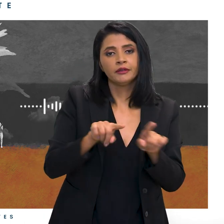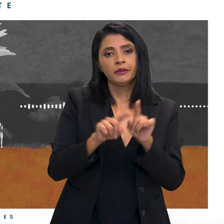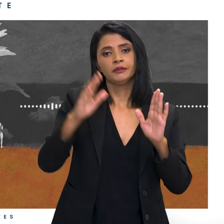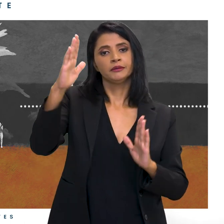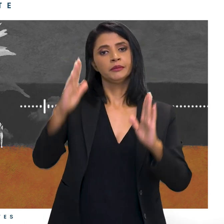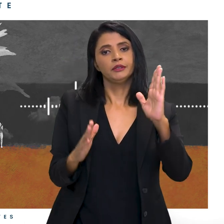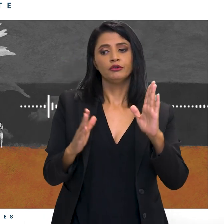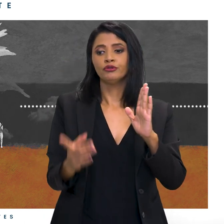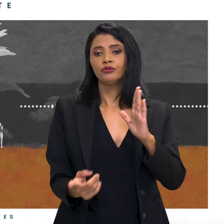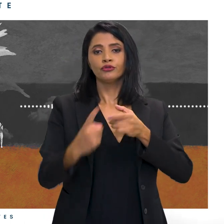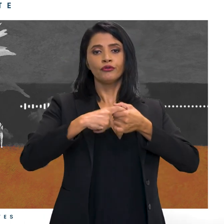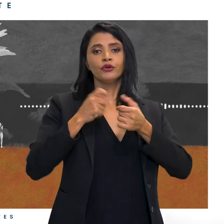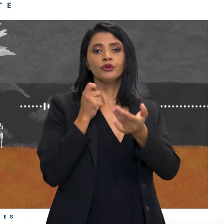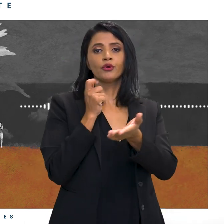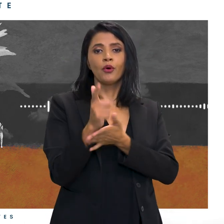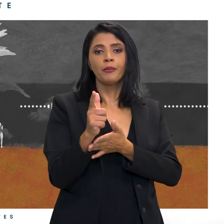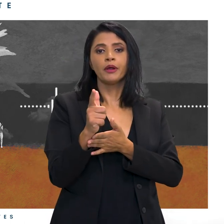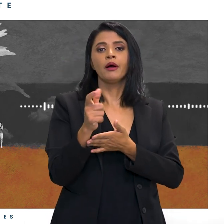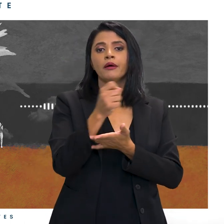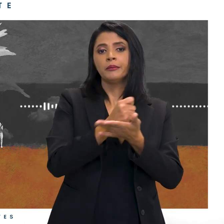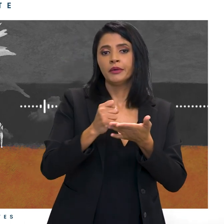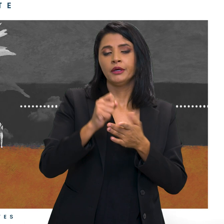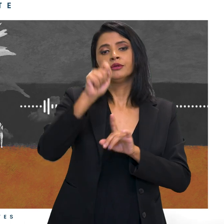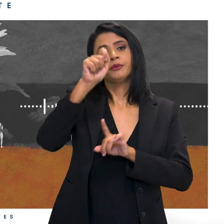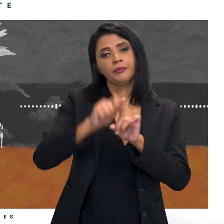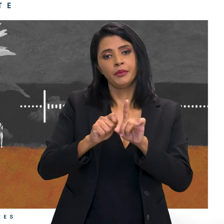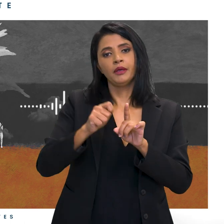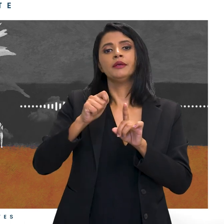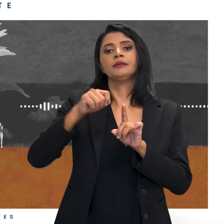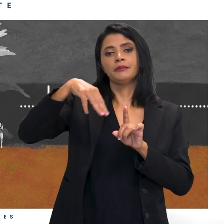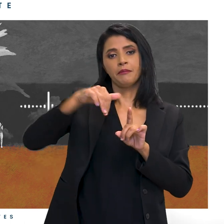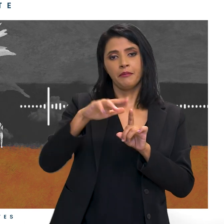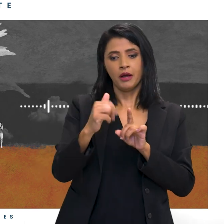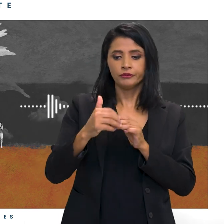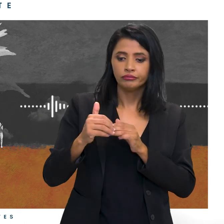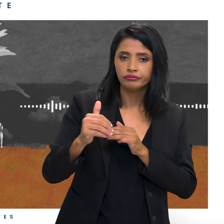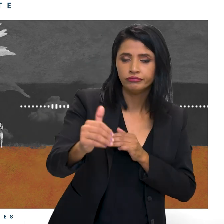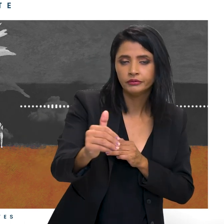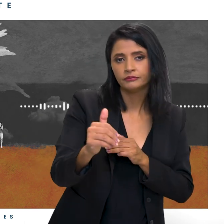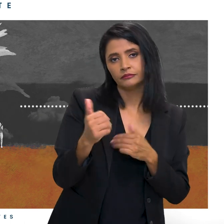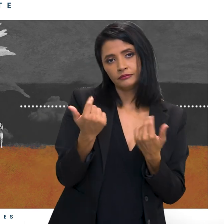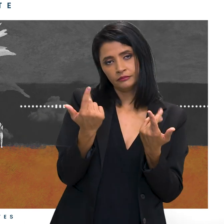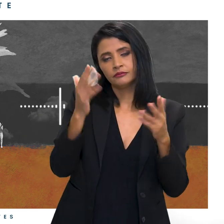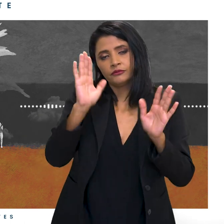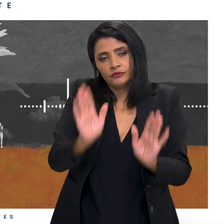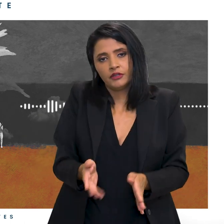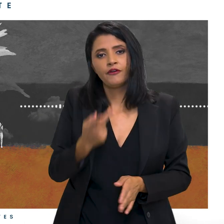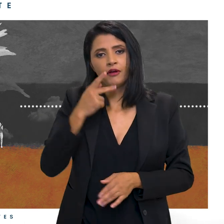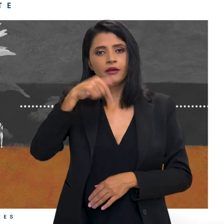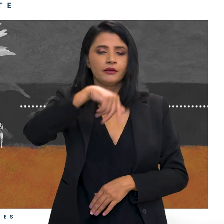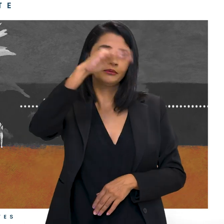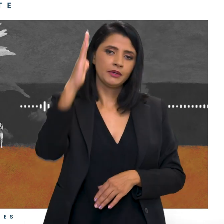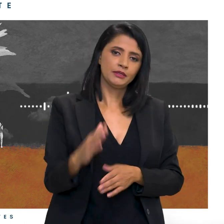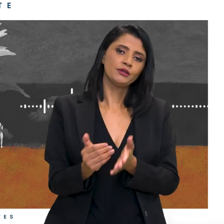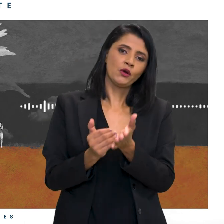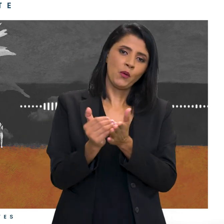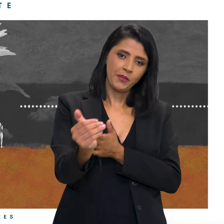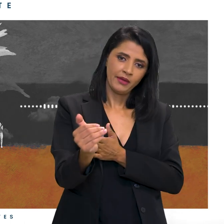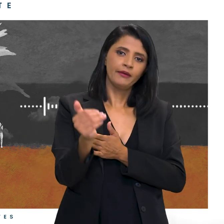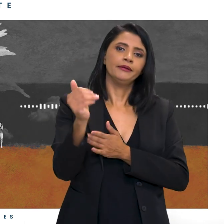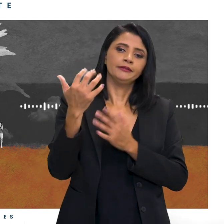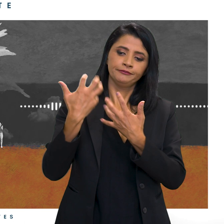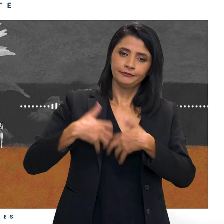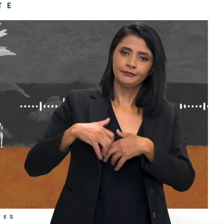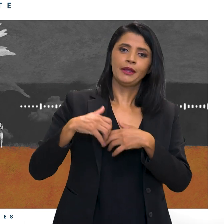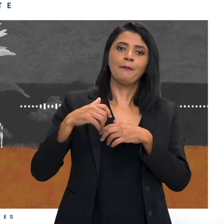férias também nesse período e só volta a comprar os medicamentos do mês de março em diante, né? Como dizem que no Brasil as